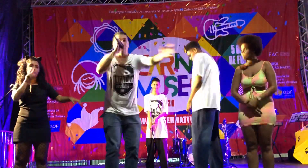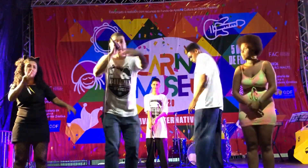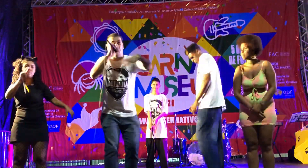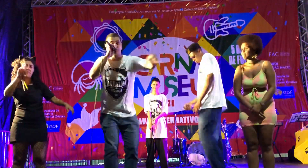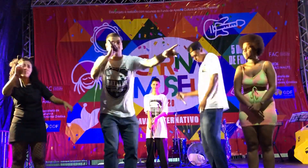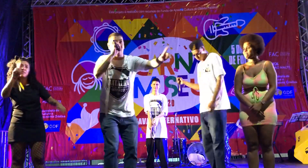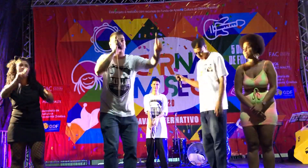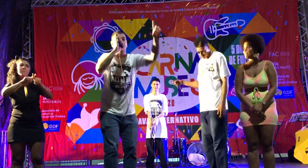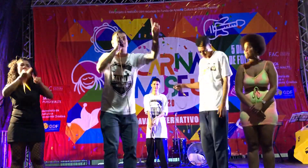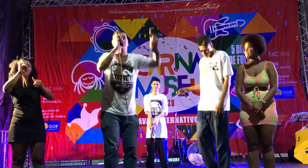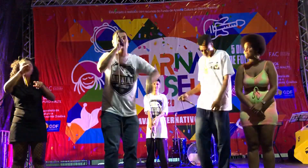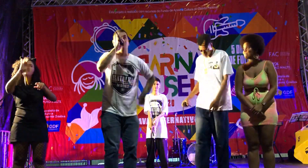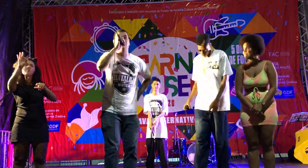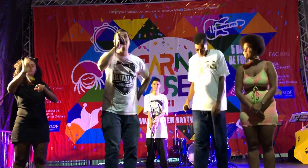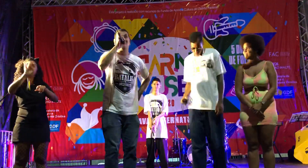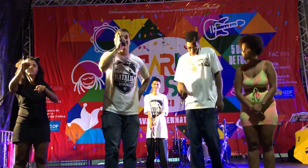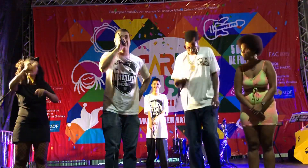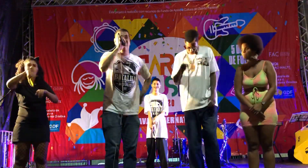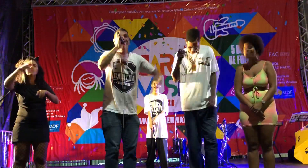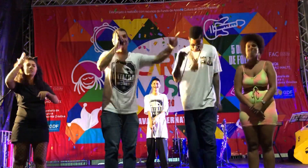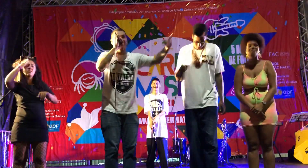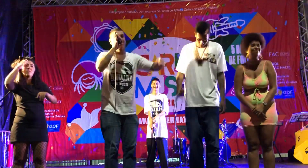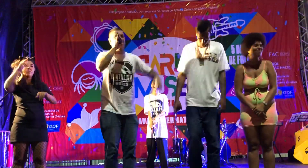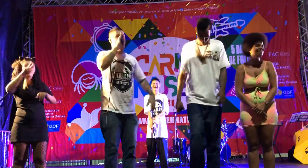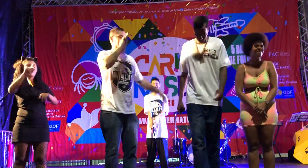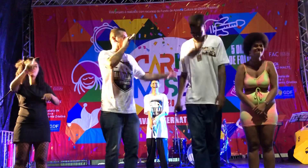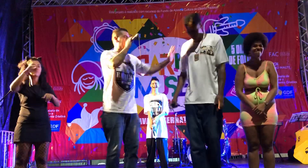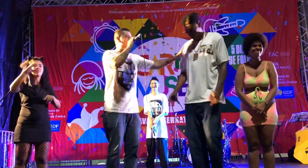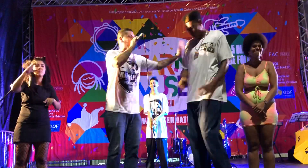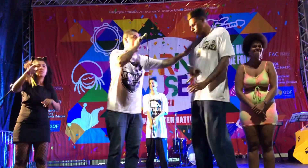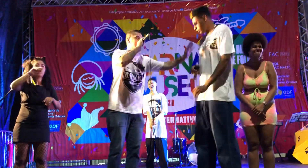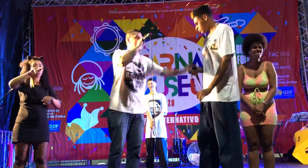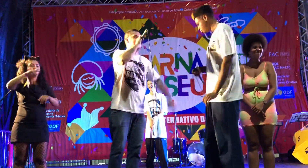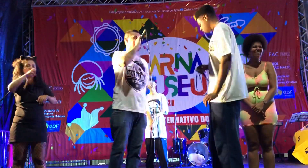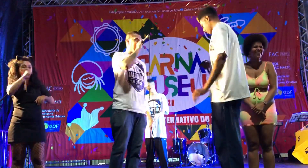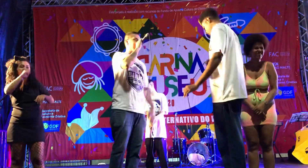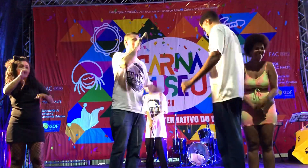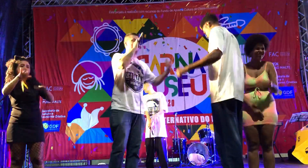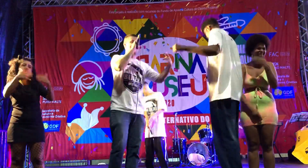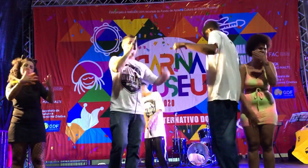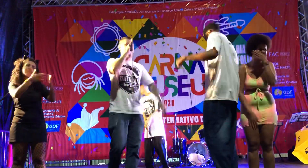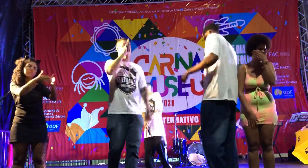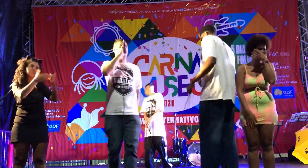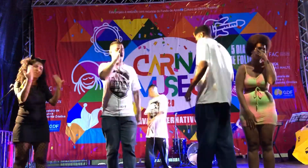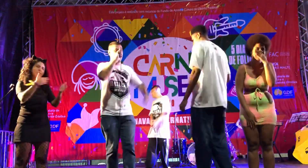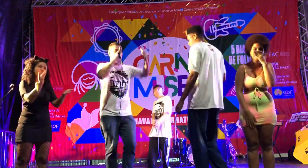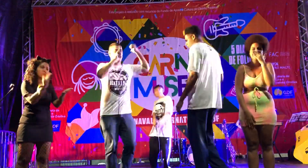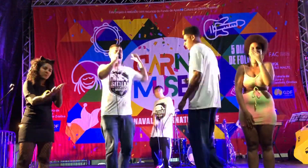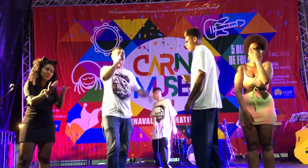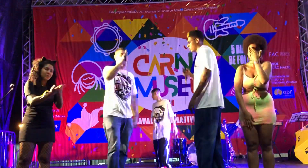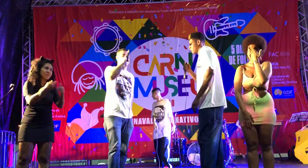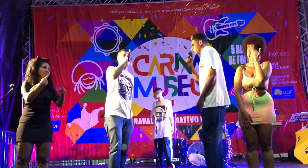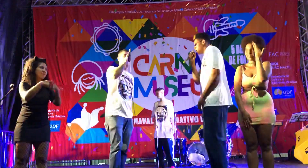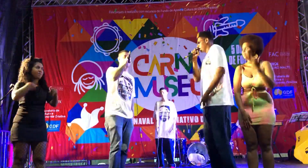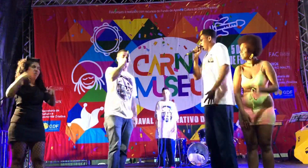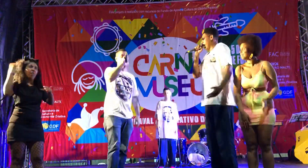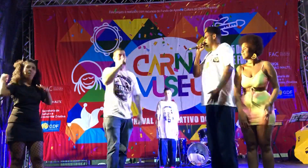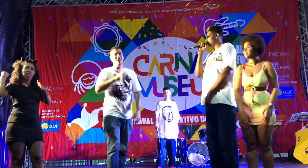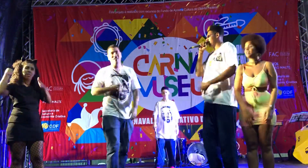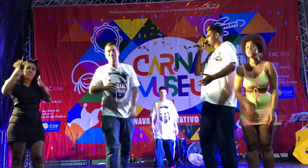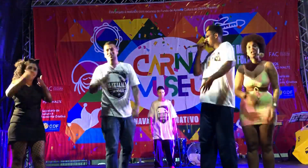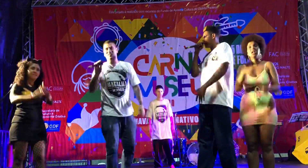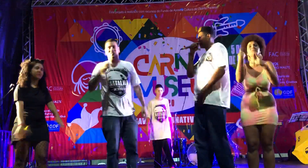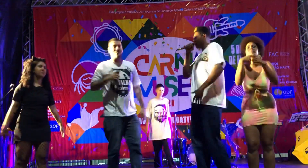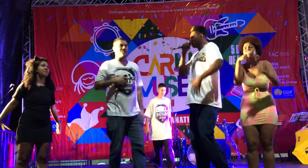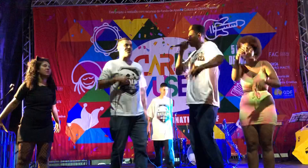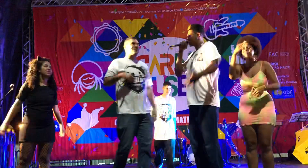mas 90% sabe que a vitamina é C. Na laranja, então vê se estuda. Cê tá ligado, mano, eu sou dos tempos do sanduba. É